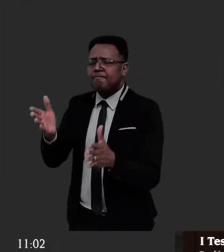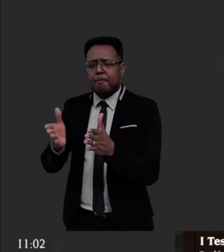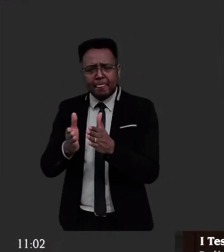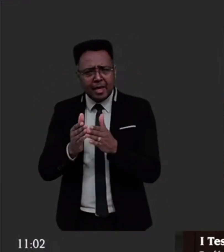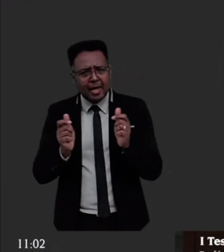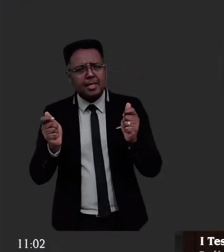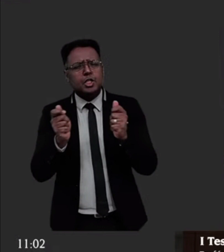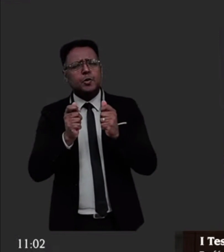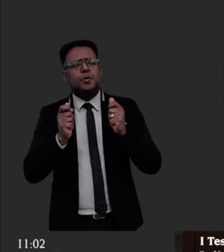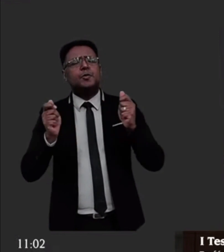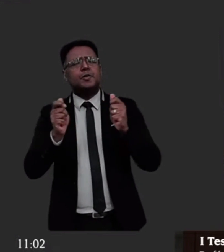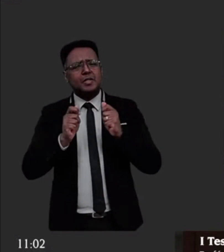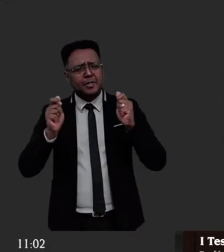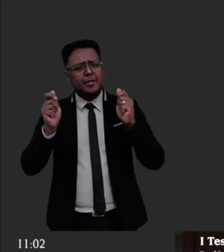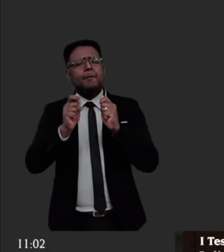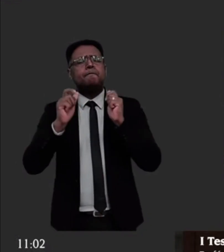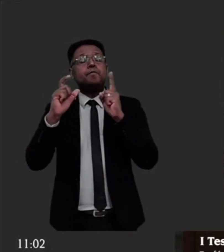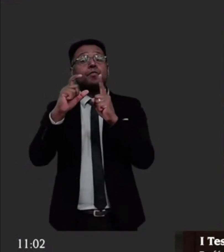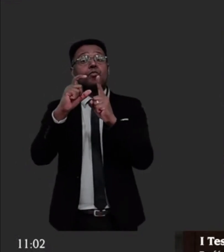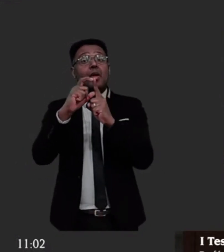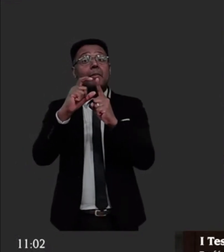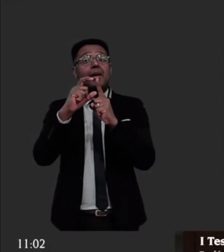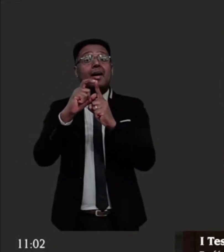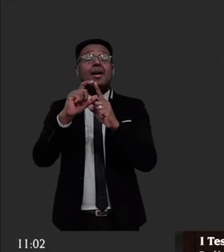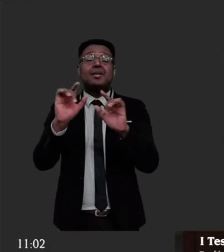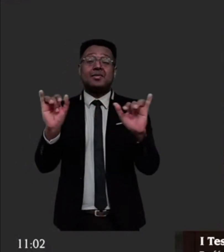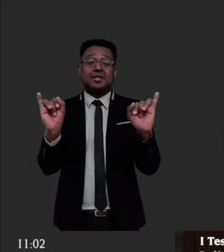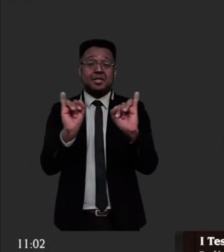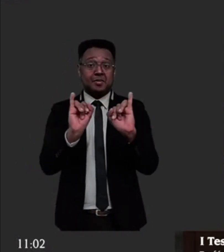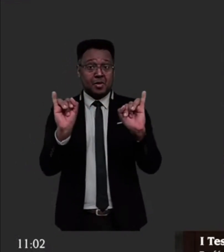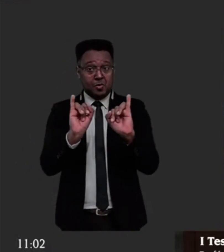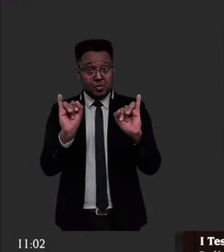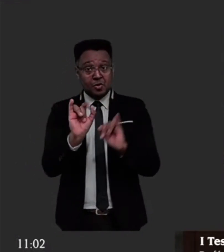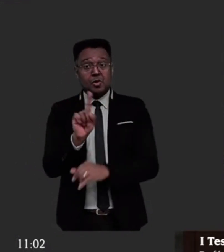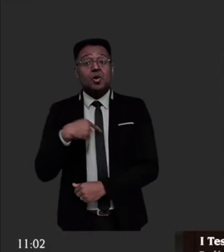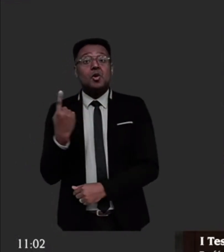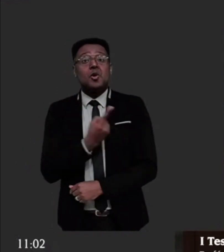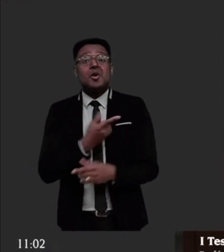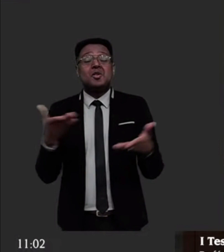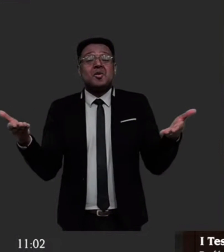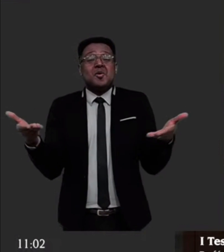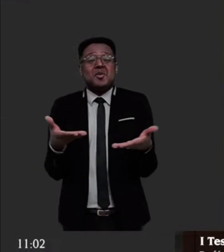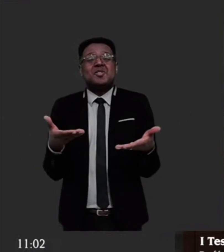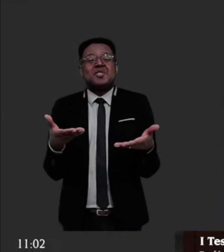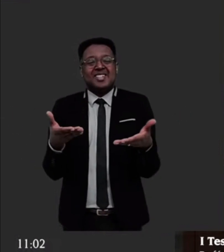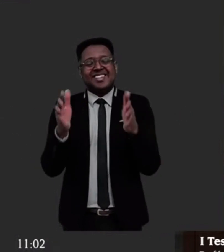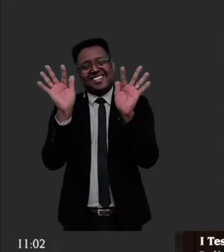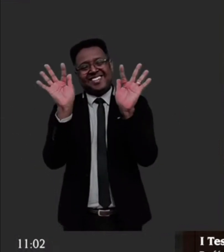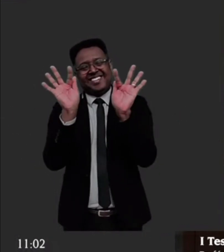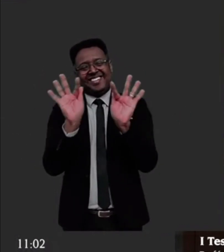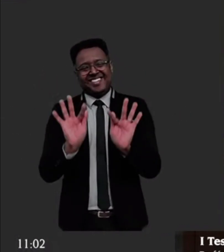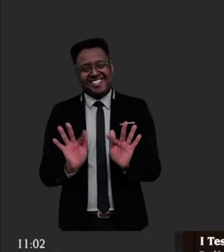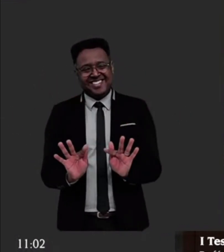Santo é o Senhor, esta é a palavra, queridos. Saímos aqui felizes, mas começamos